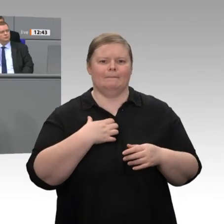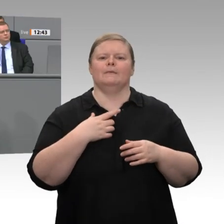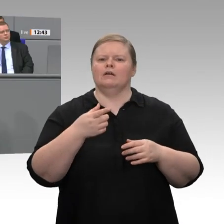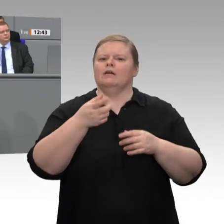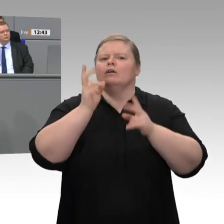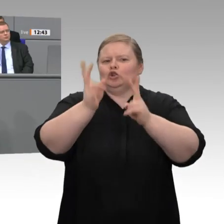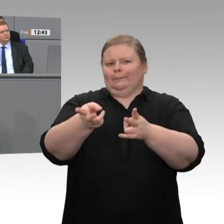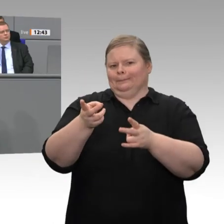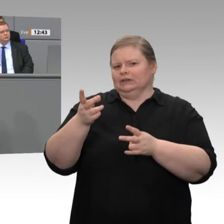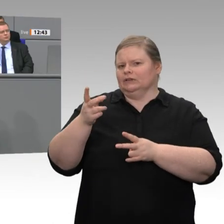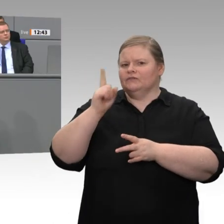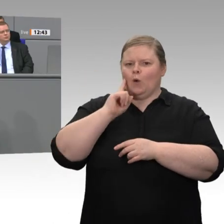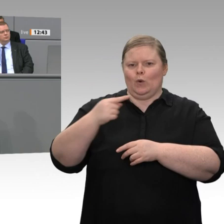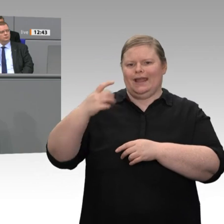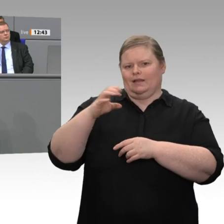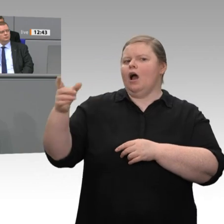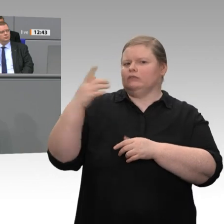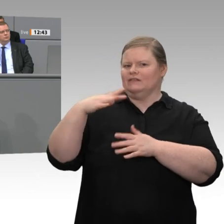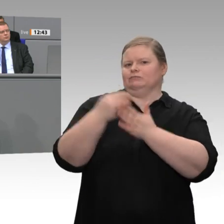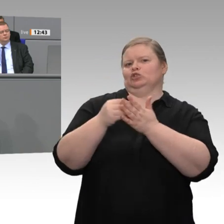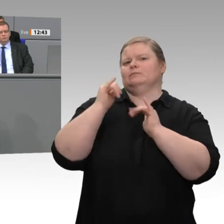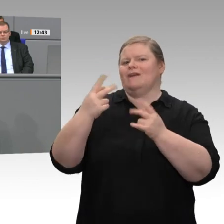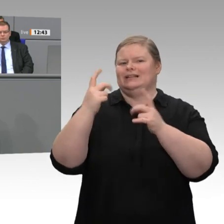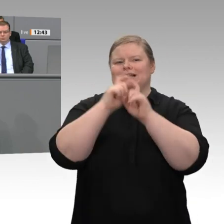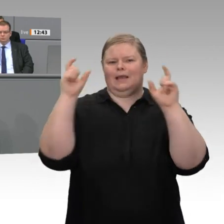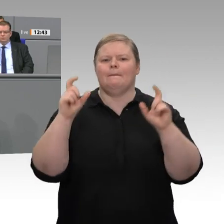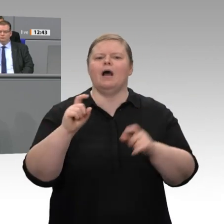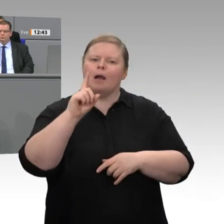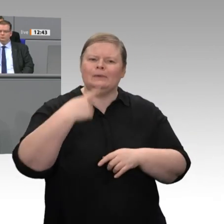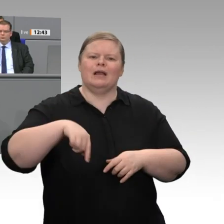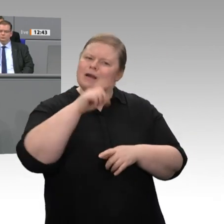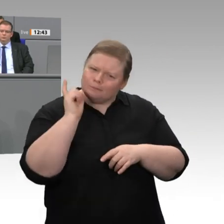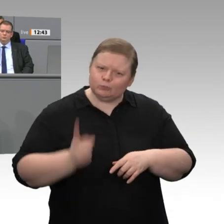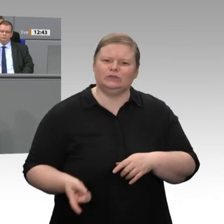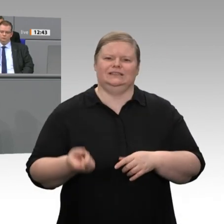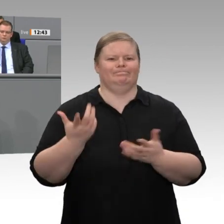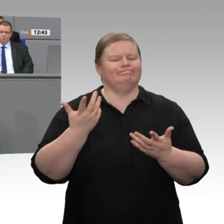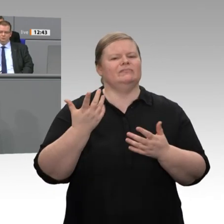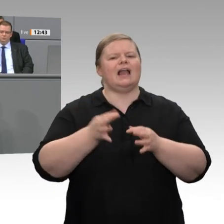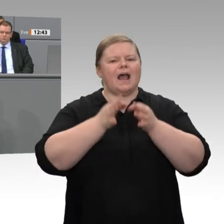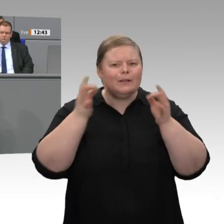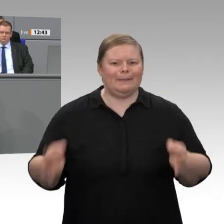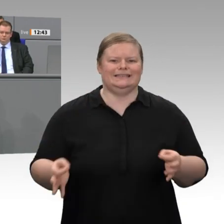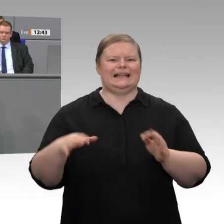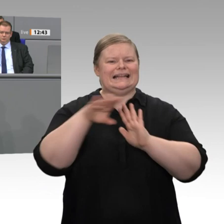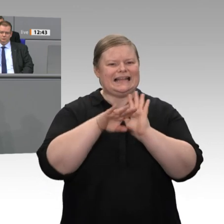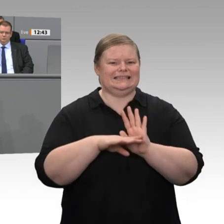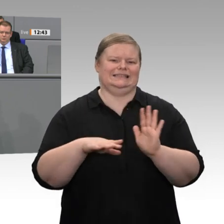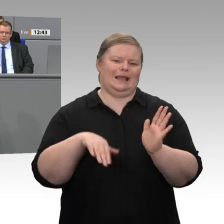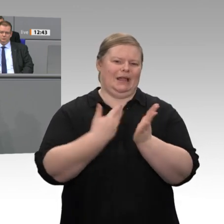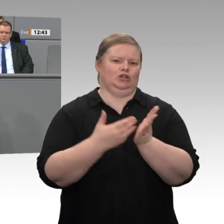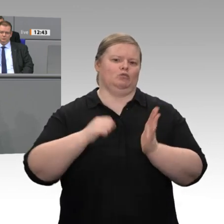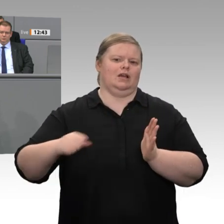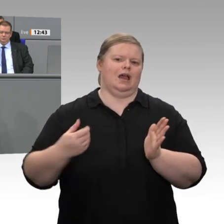angemessenen gesetzgeberischen Möglichkeiten und mit dem angemessenen und aufgestockten Personal. Und ich glaube, das ist eine gute